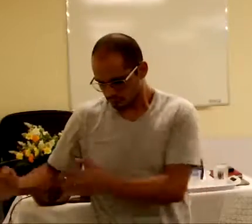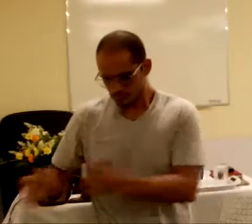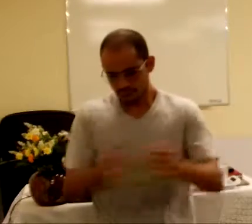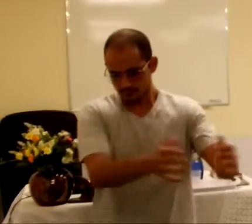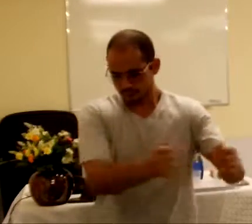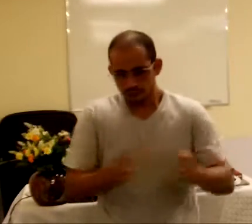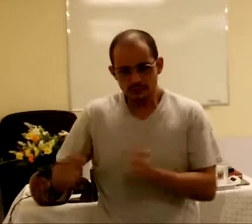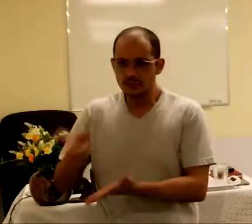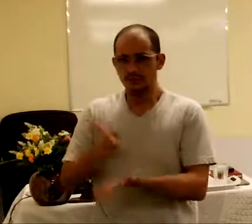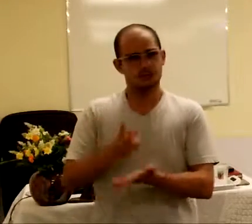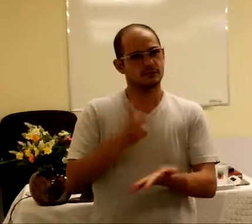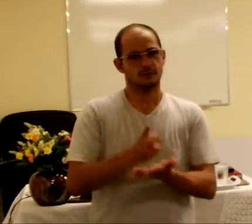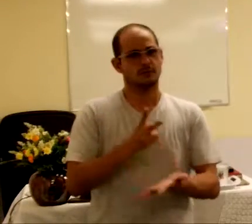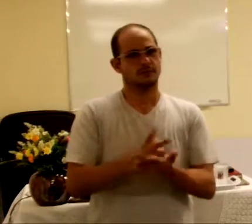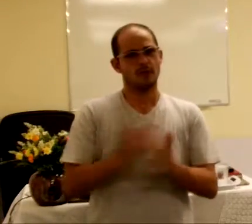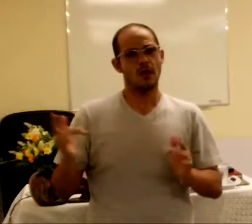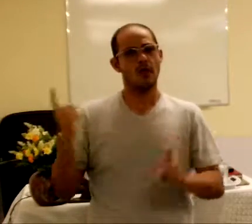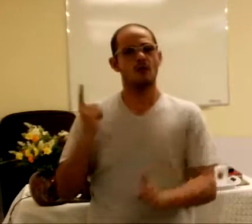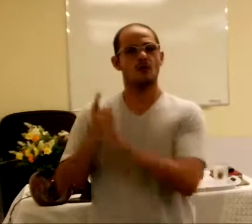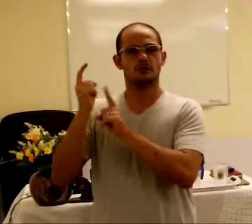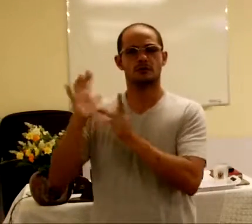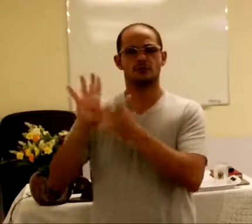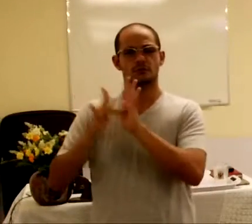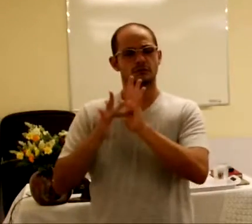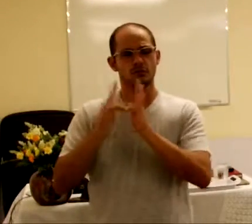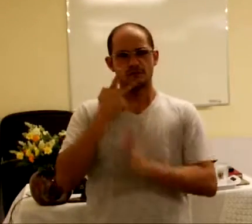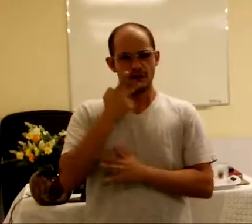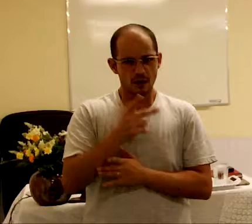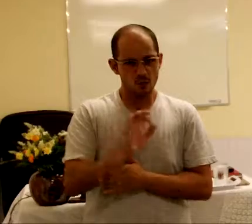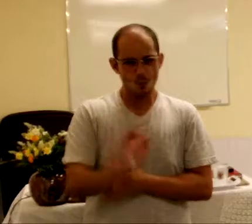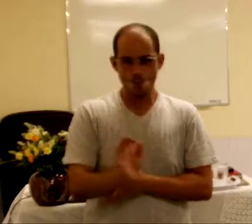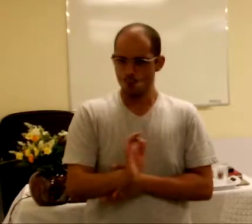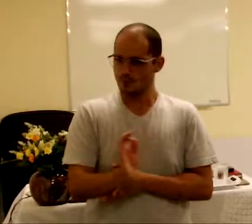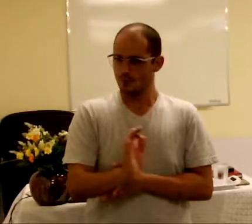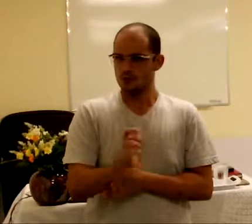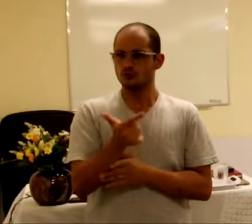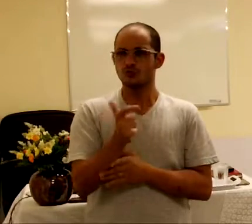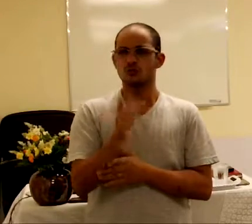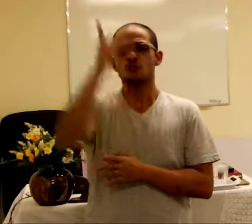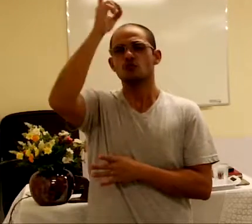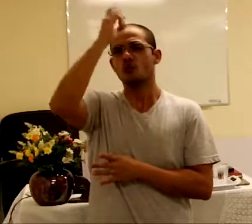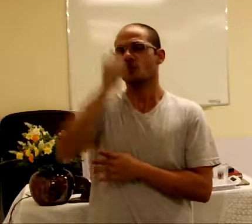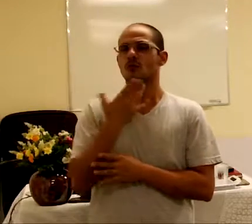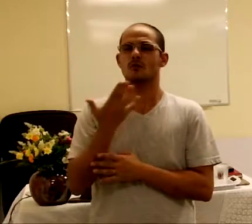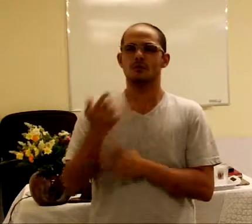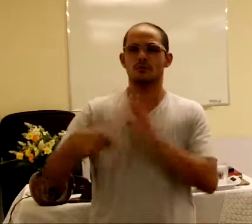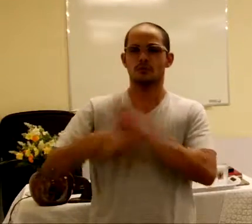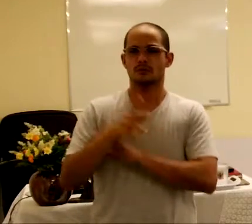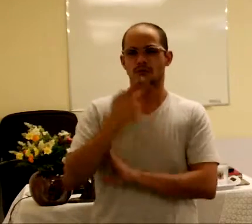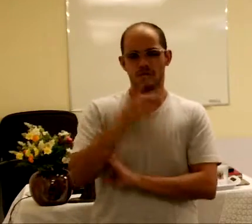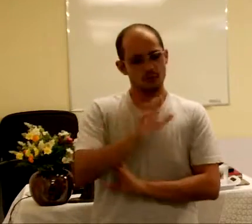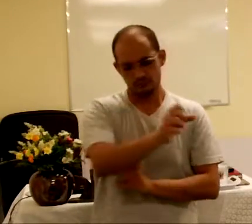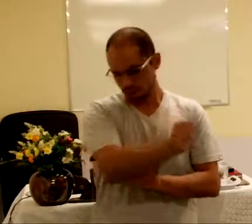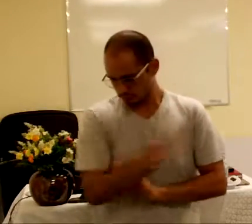André levava as pessoas até Jesus. Ele não falava nada. Ele não tinha essa... O que ele fazia? Não, vem cá, vamos falar com